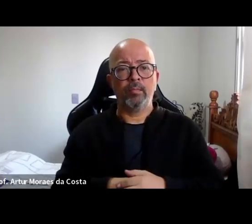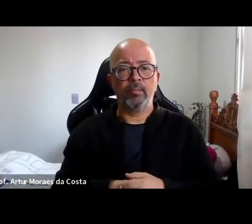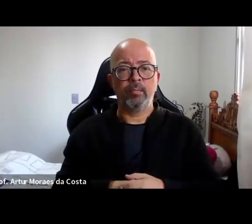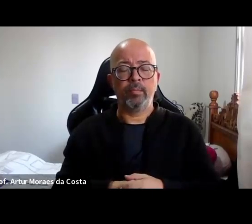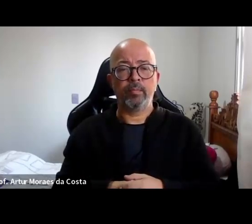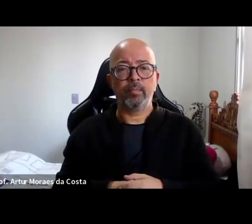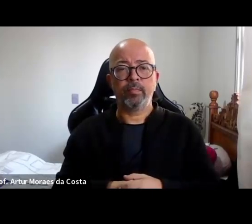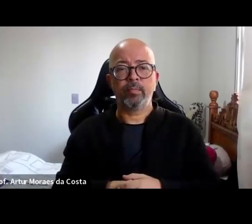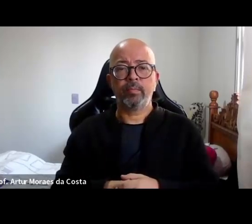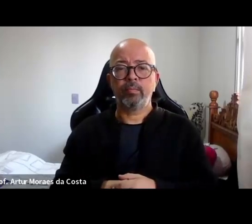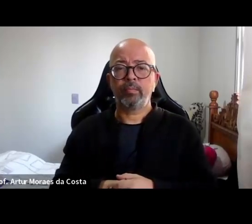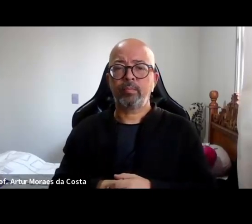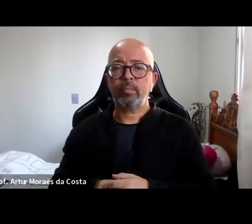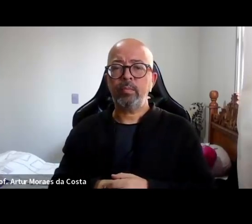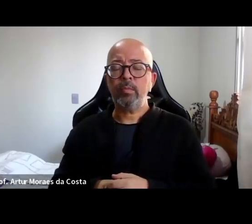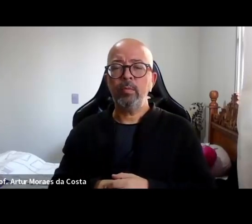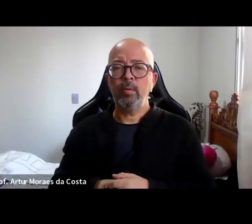con un médico